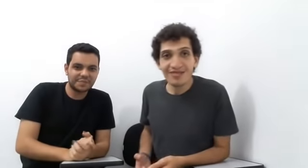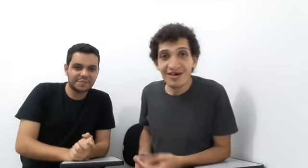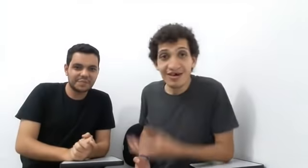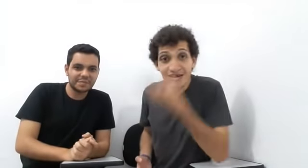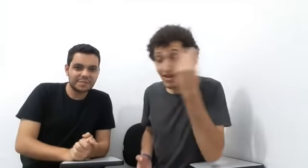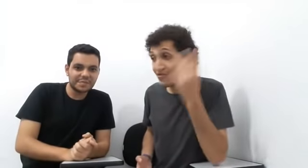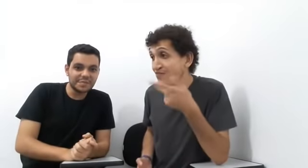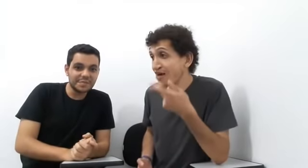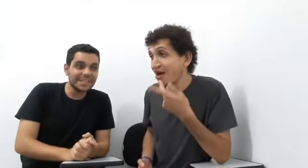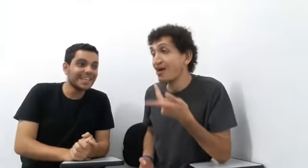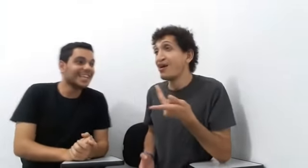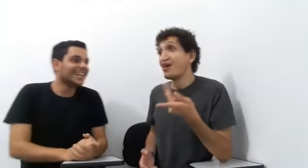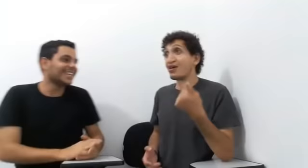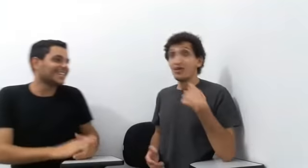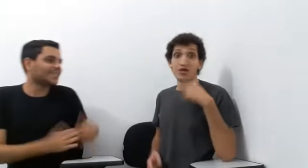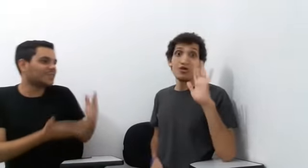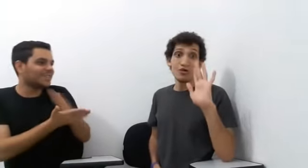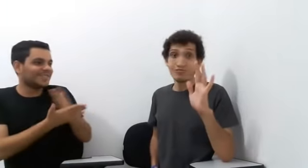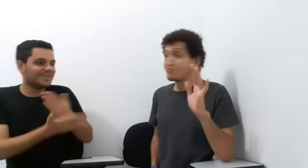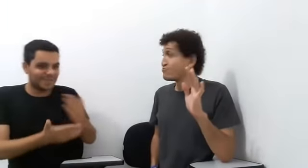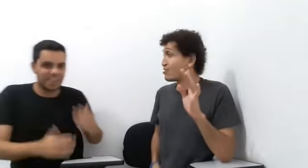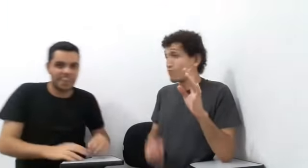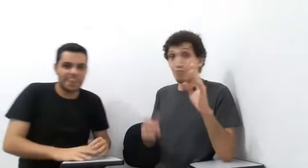A gente não quer falar. Sobre o livro.